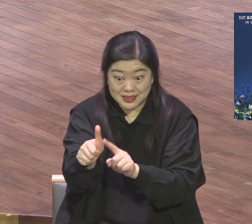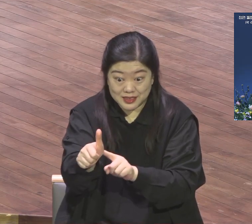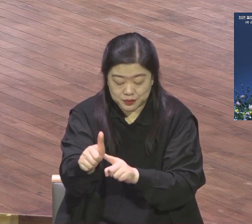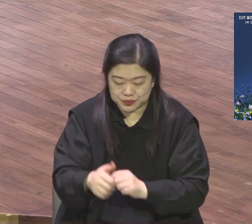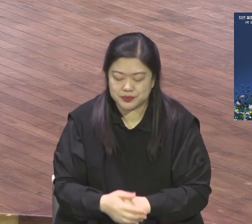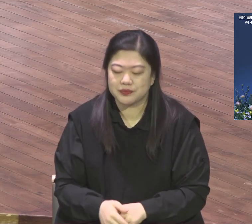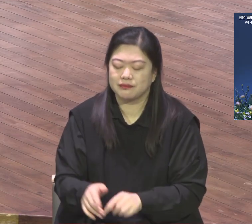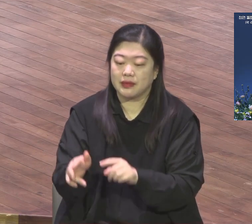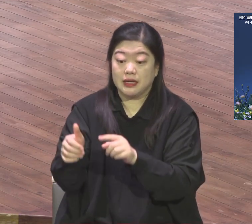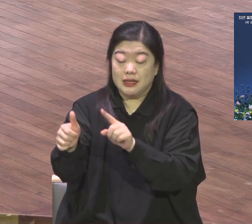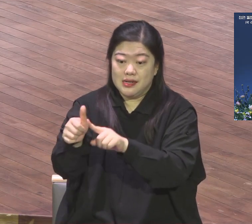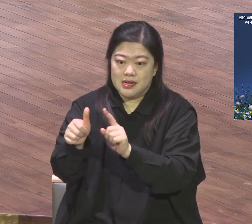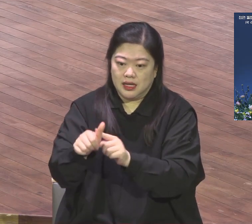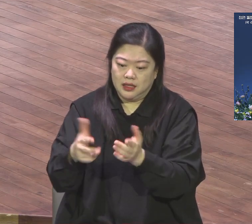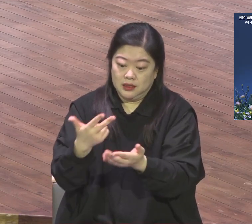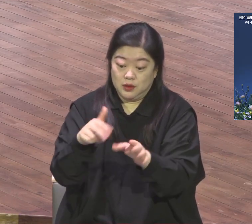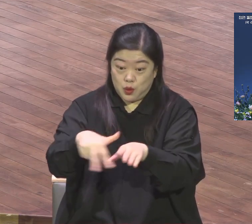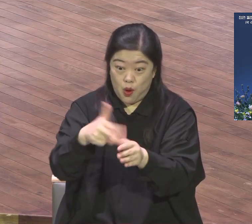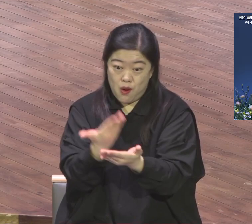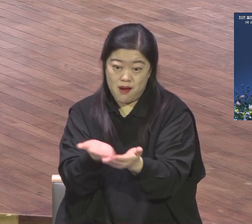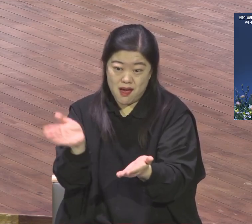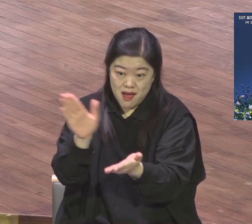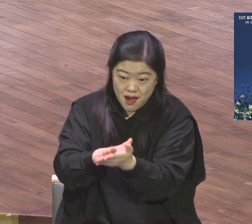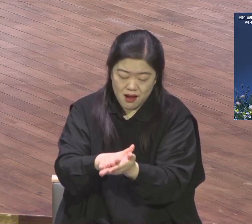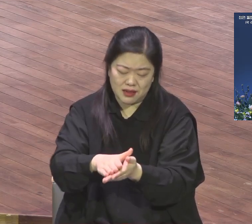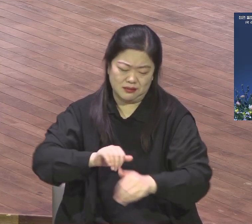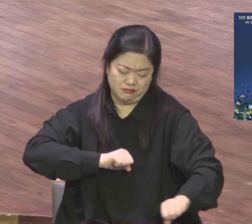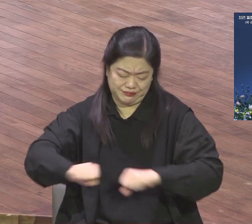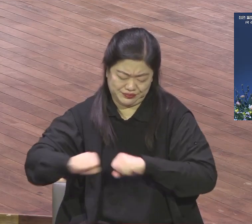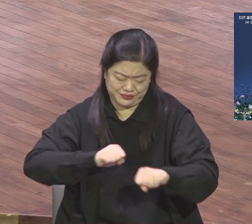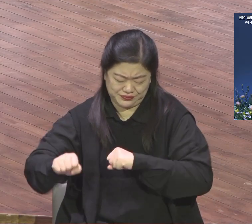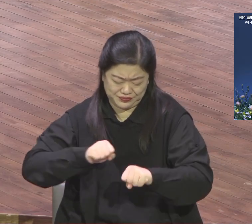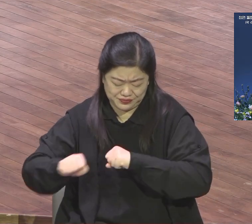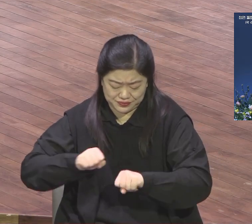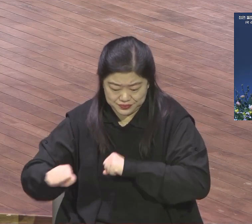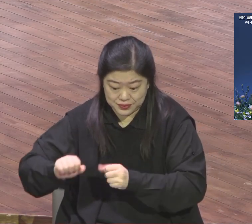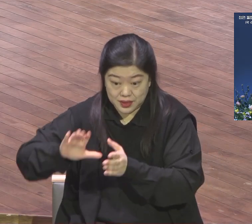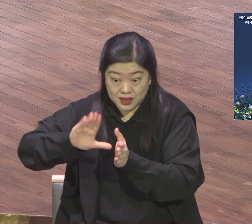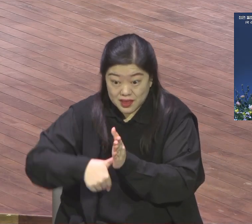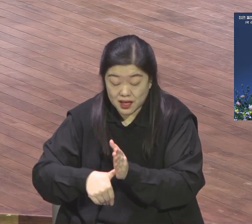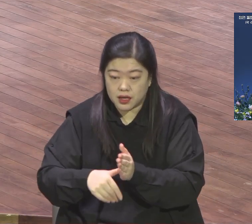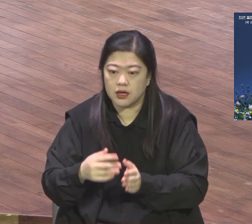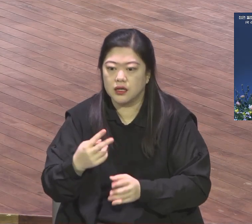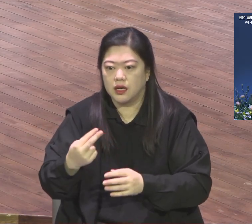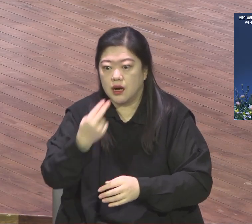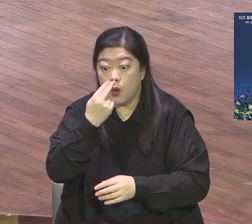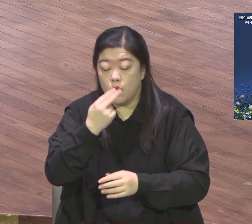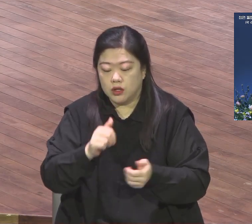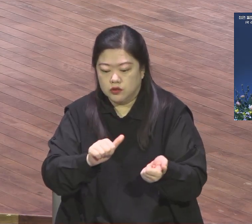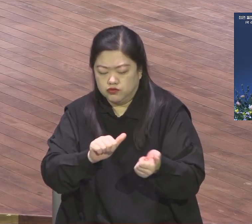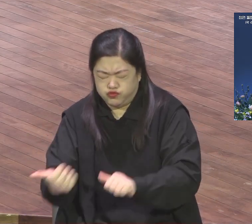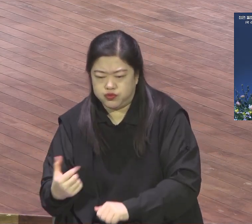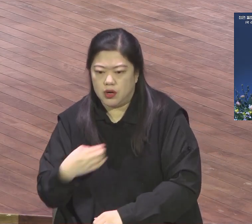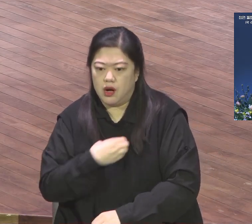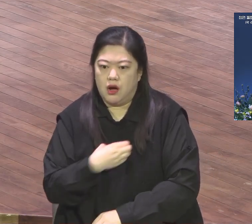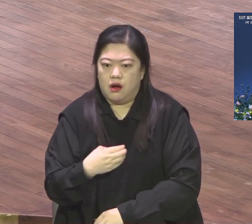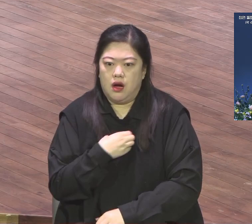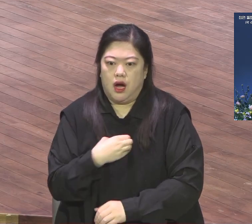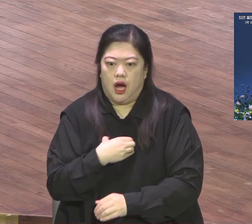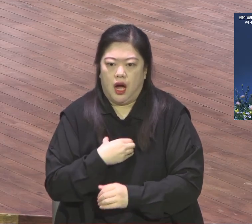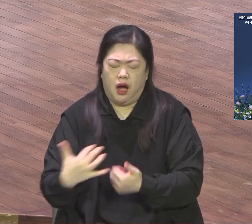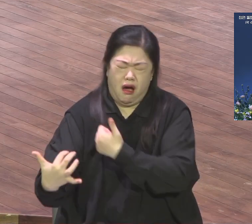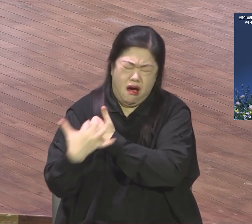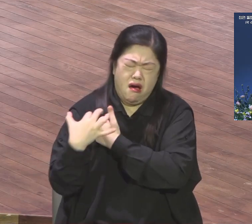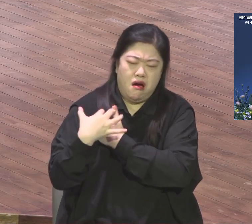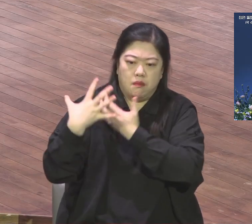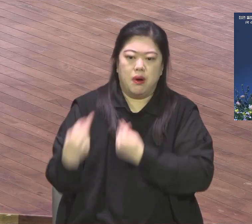이 목숨의 위험을 당하면서 쫓기면서 숨으면서 그렇게 큰 고난을 당하고